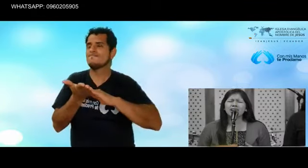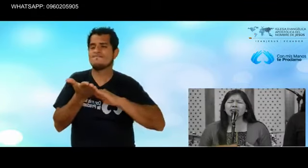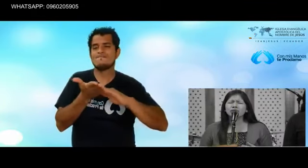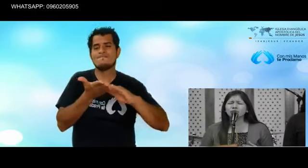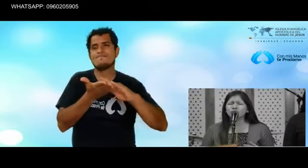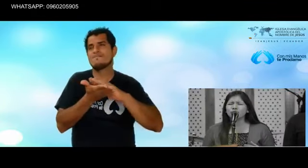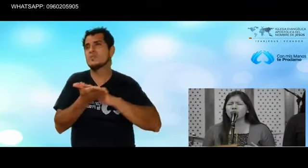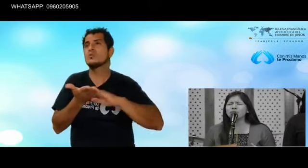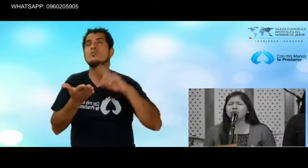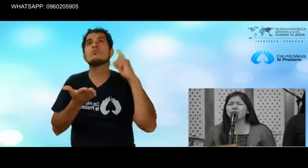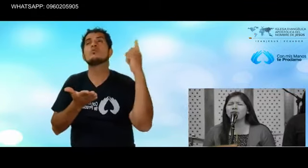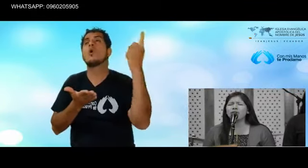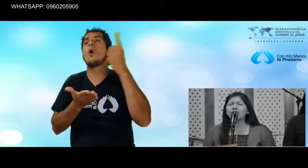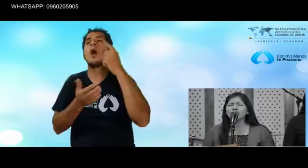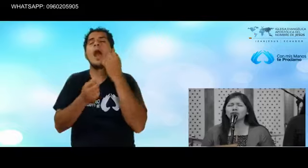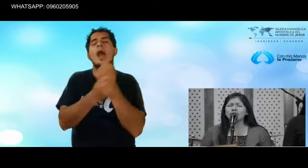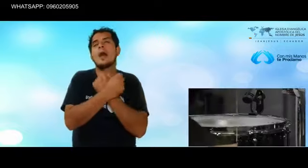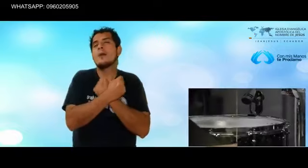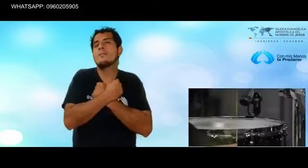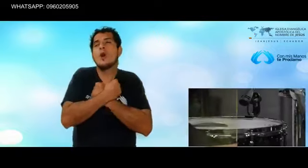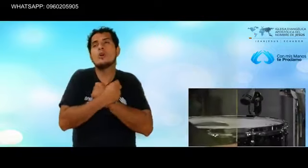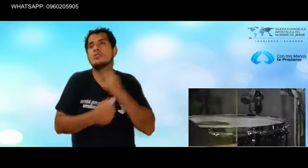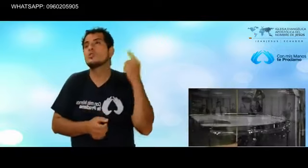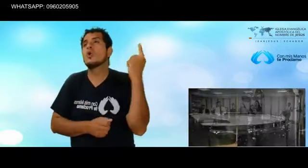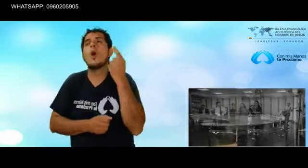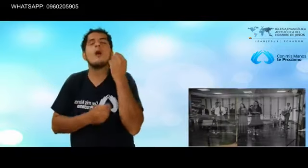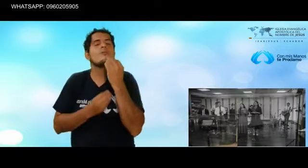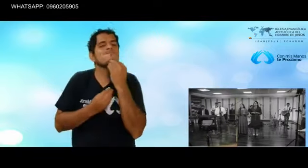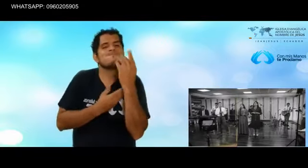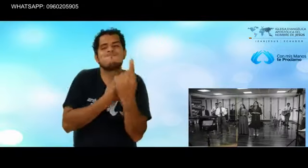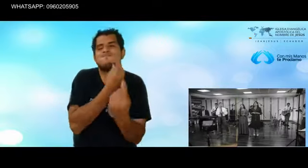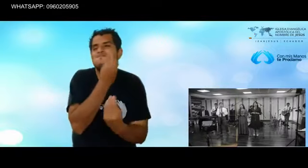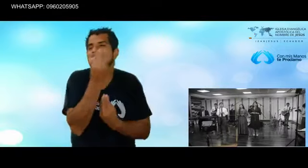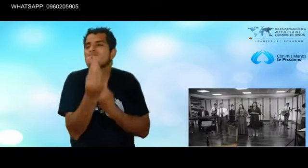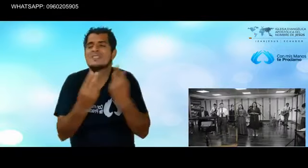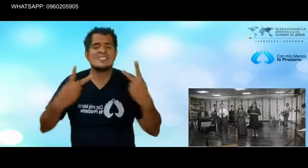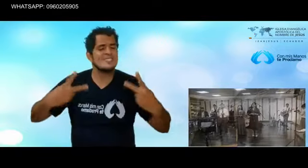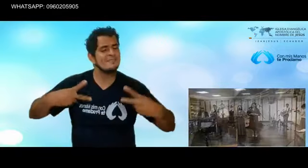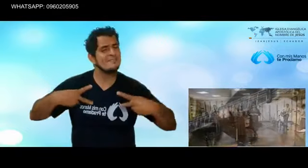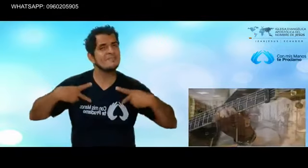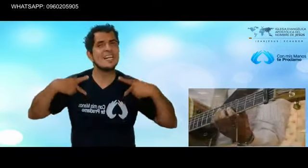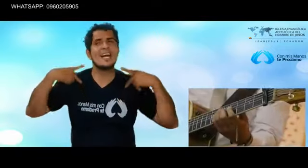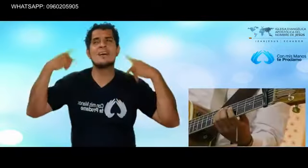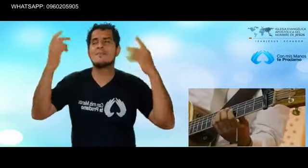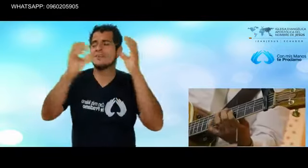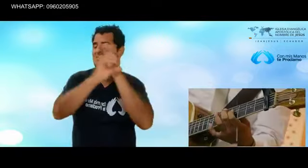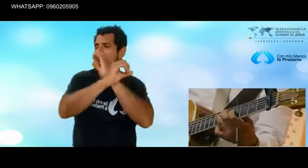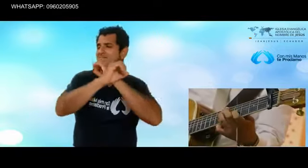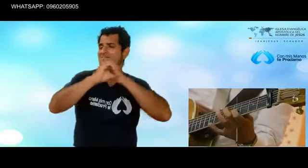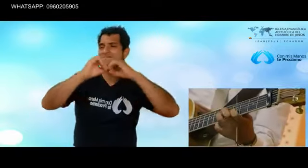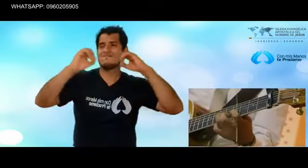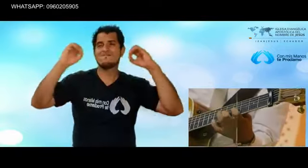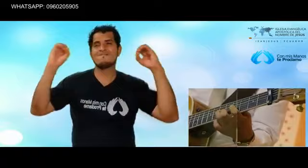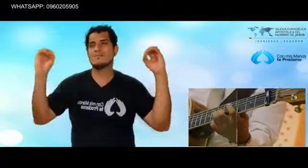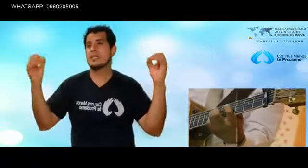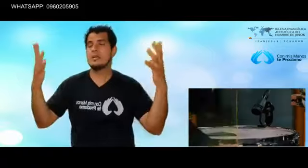y que sin tu amor no viviré.